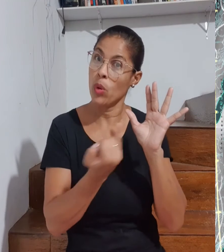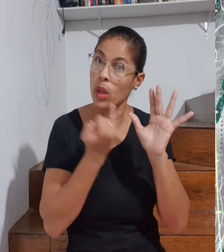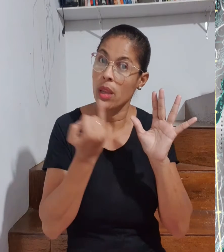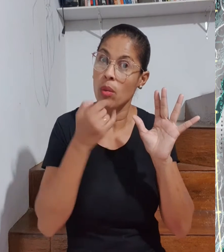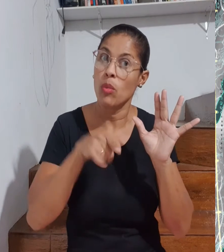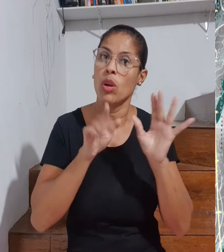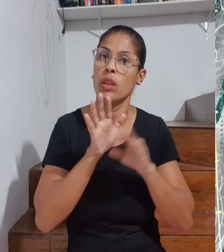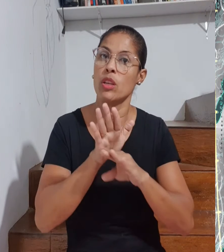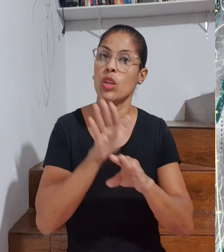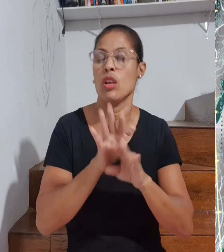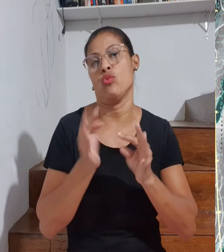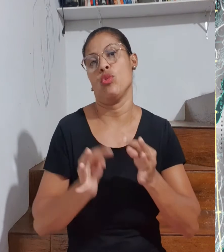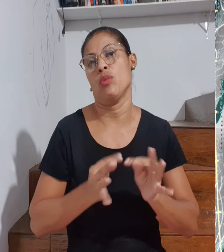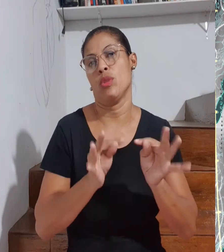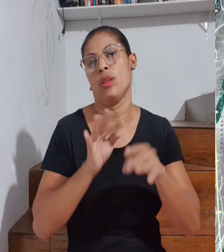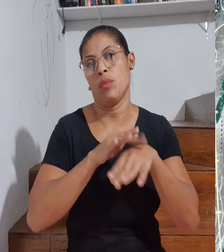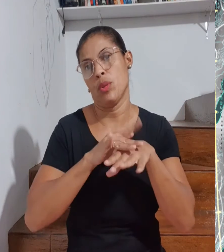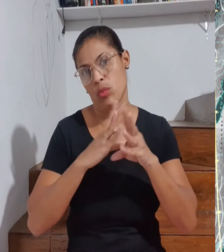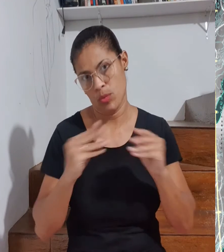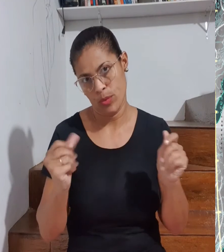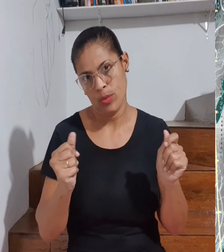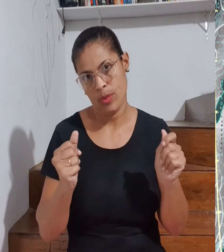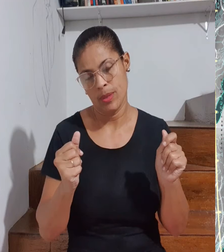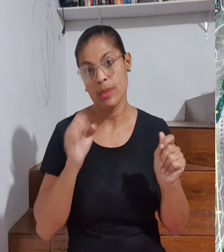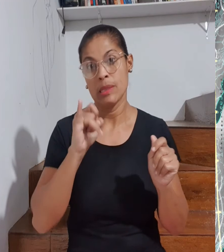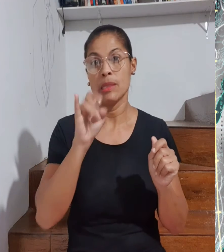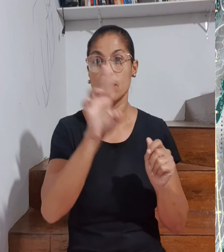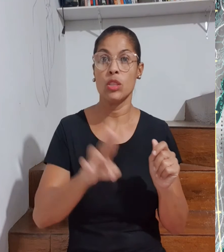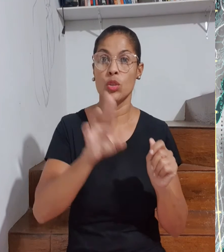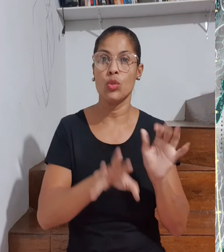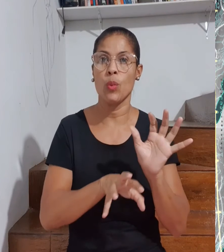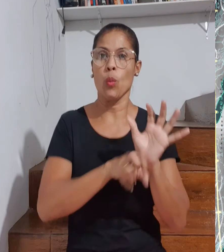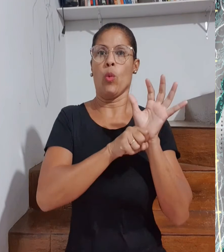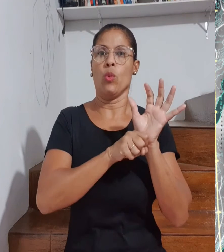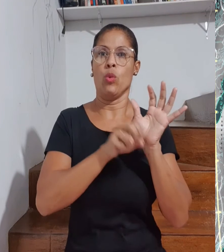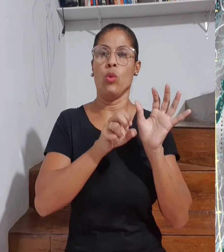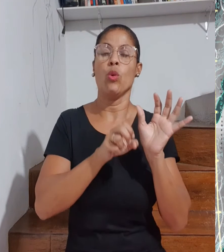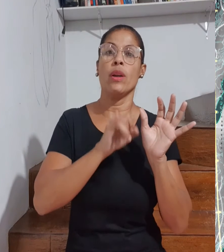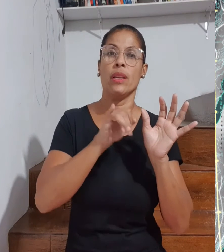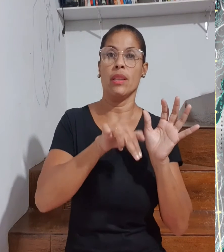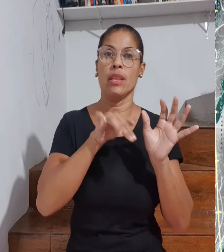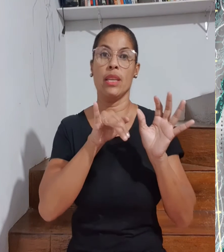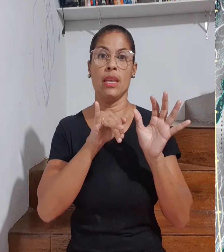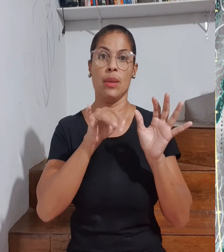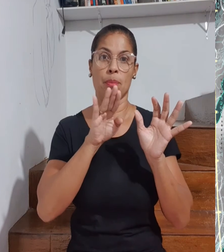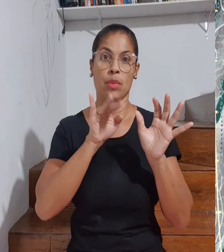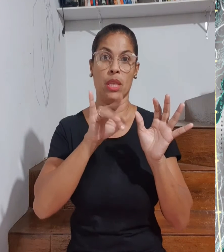um importante recurso terapêutico. Se usarmos um inibidor das